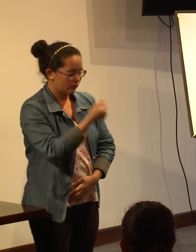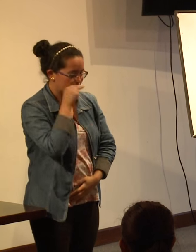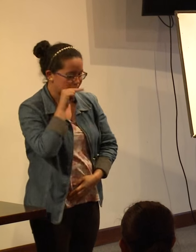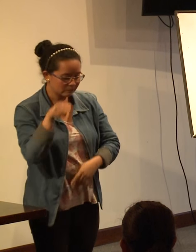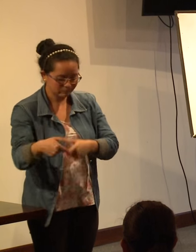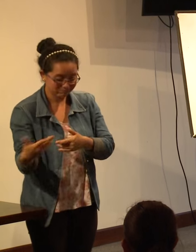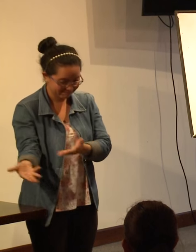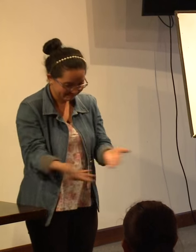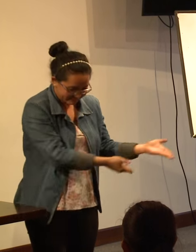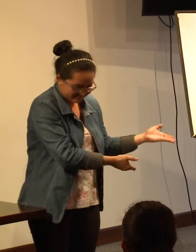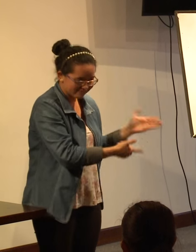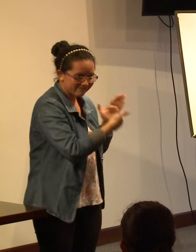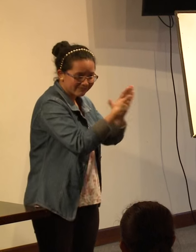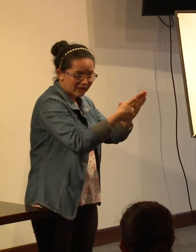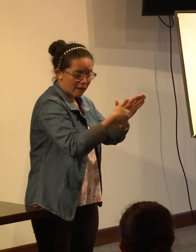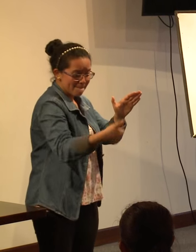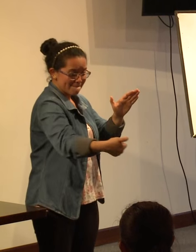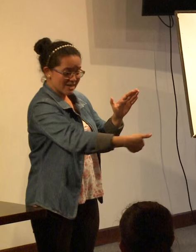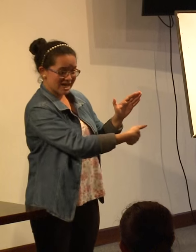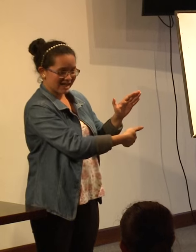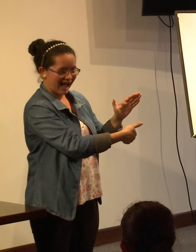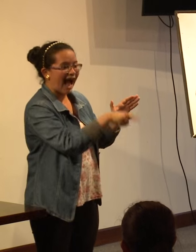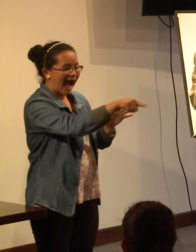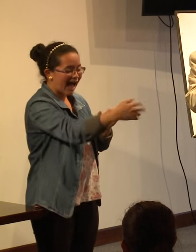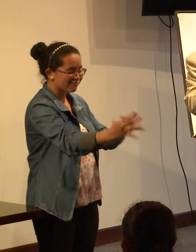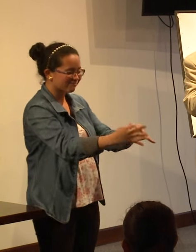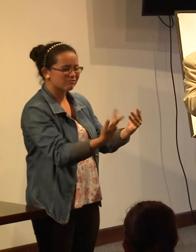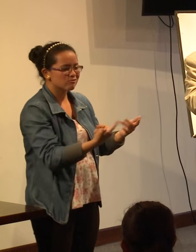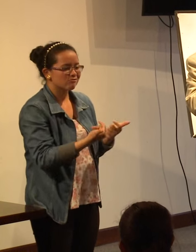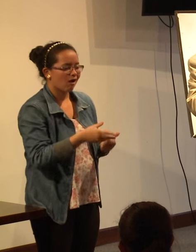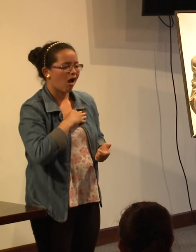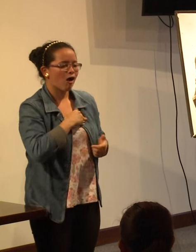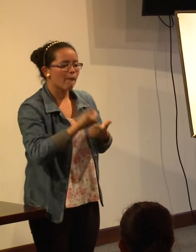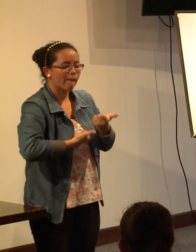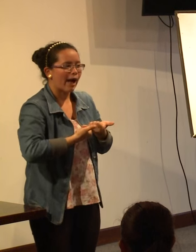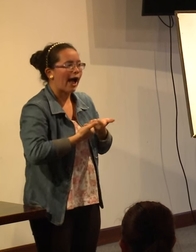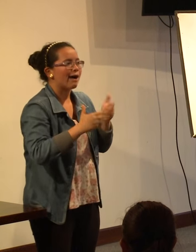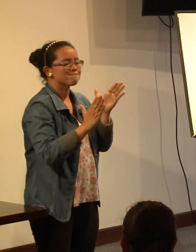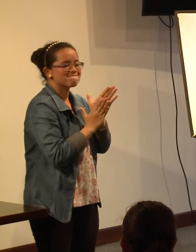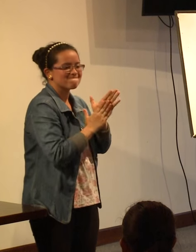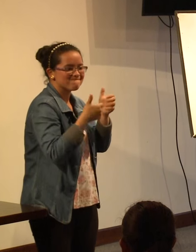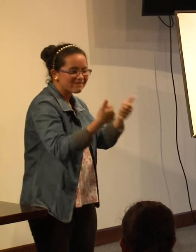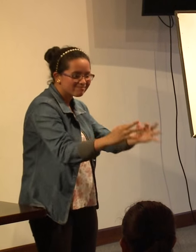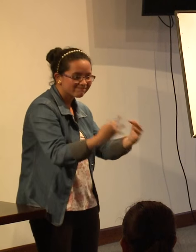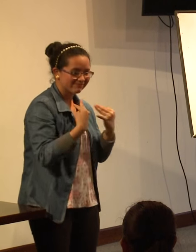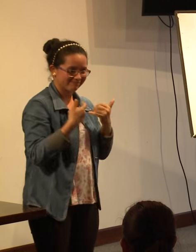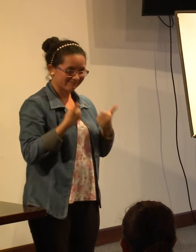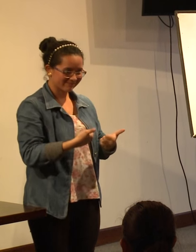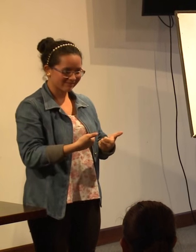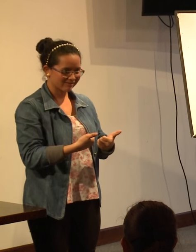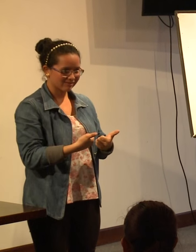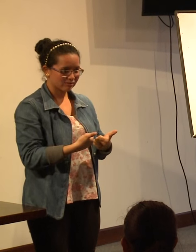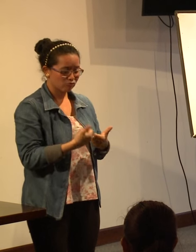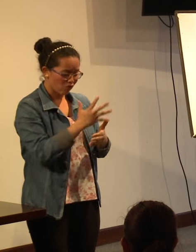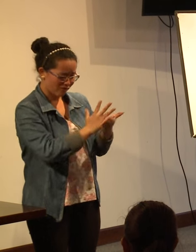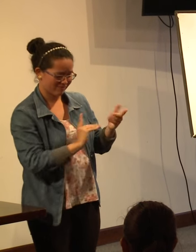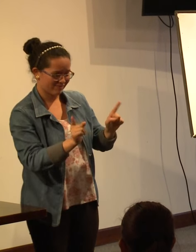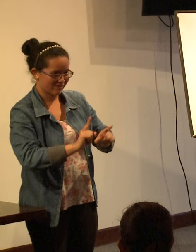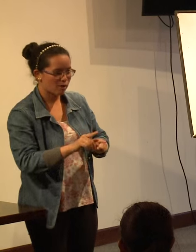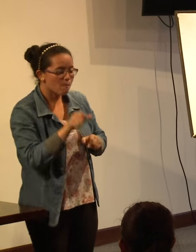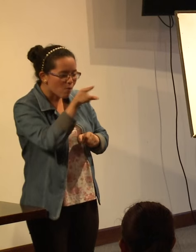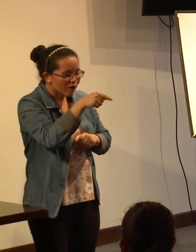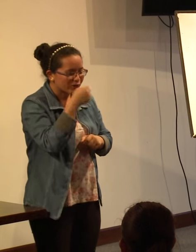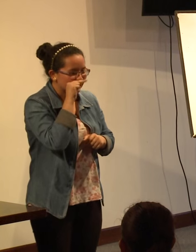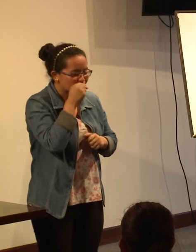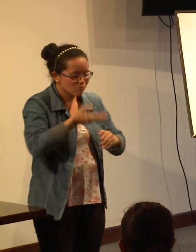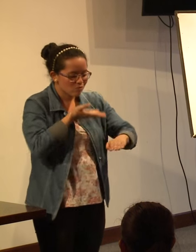que se pone de pie. De ahí no los baja uno. Eso es un detonante brutal en un proceso. Por eso tiene uno que garantizarle el éxito. Así